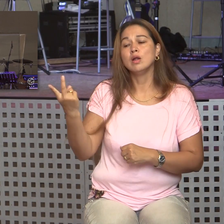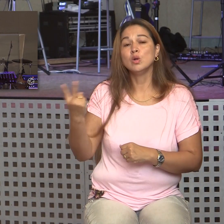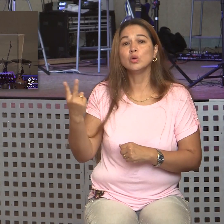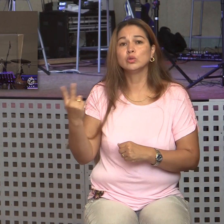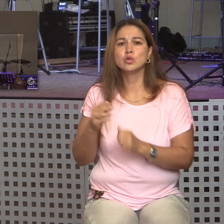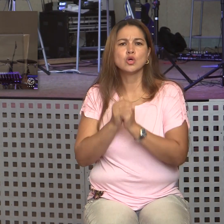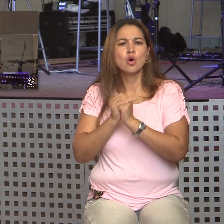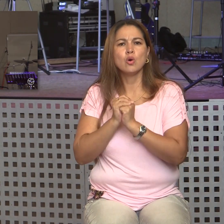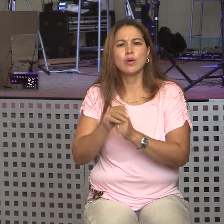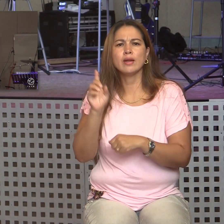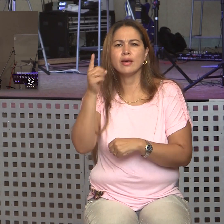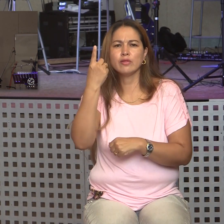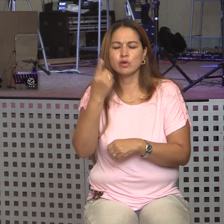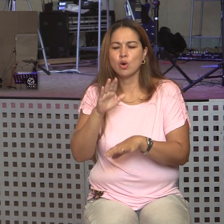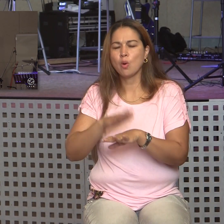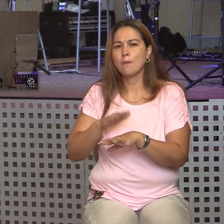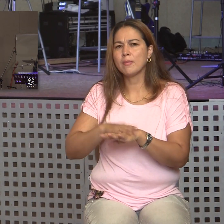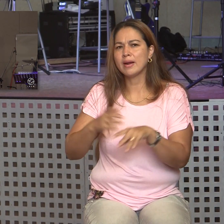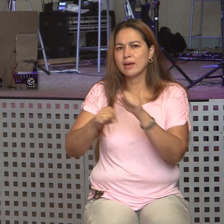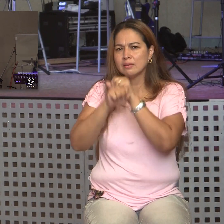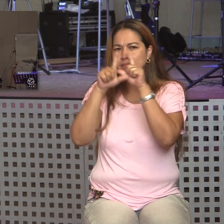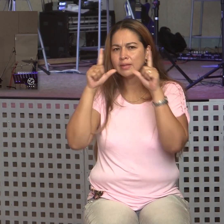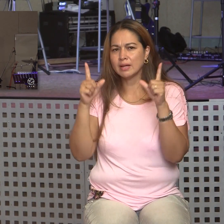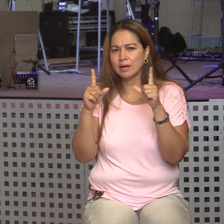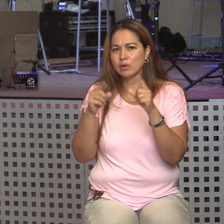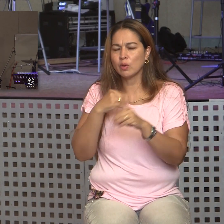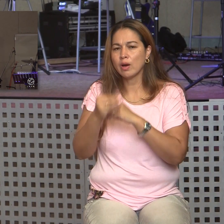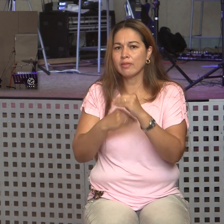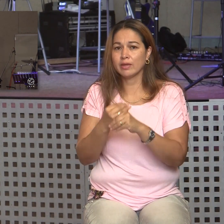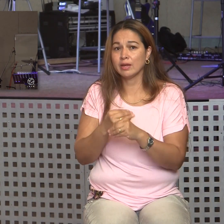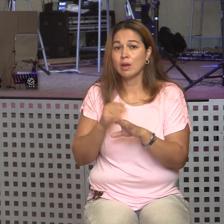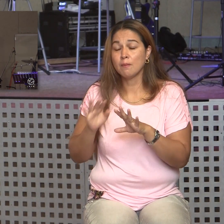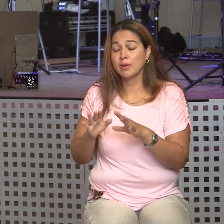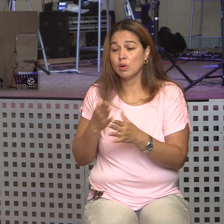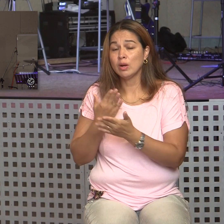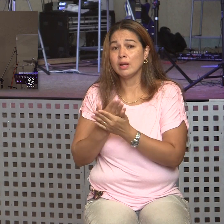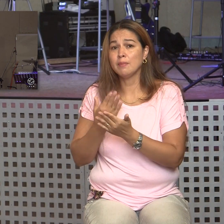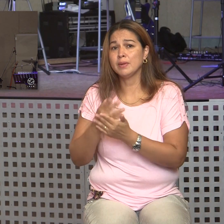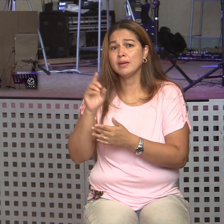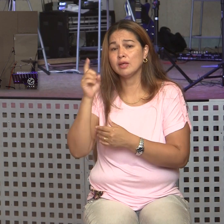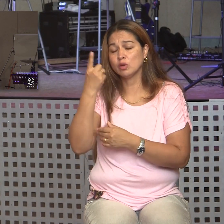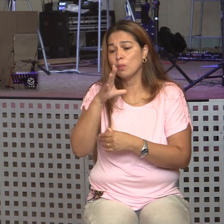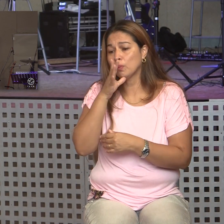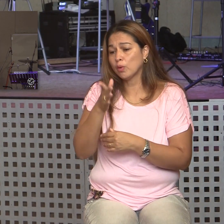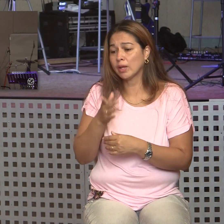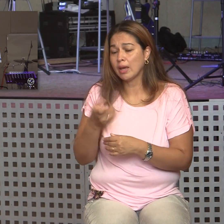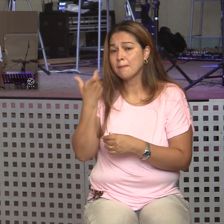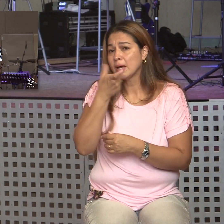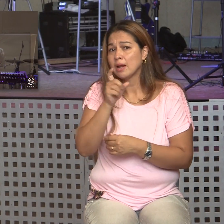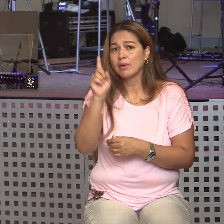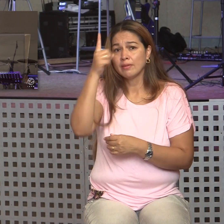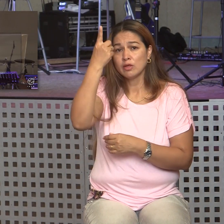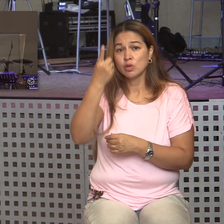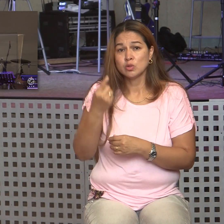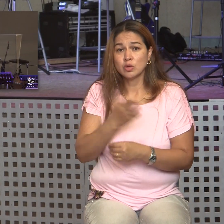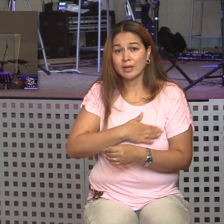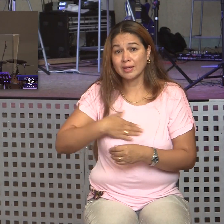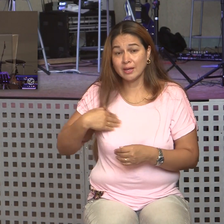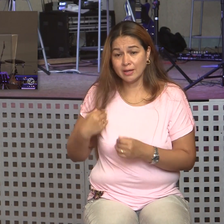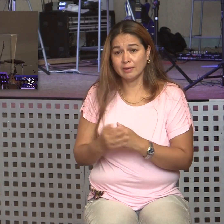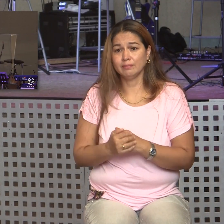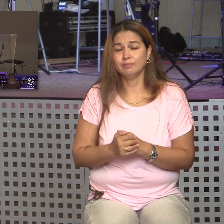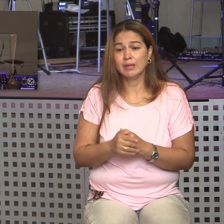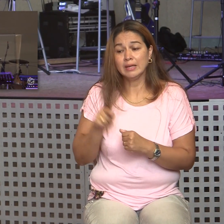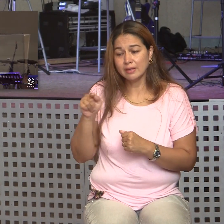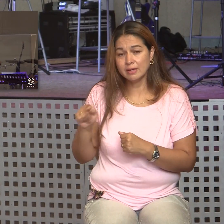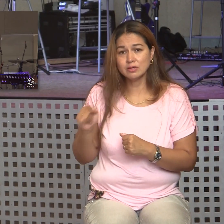denuedo sigamos hablando la palabra de Dios. Porque si lo seguimos haciendo, estamos convencidos, paráfrasis